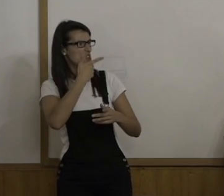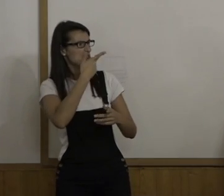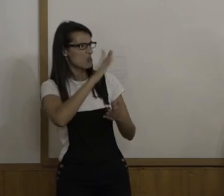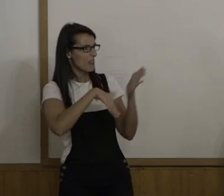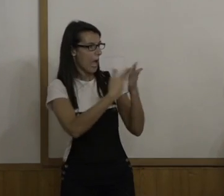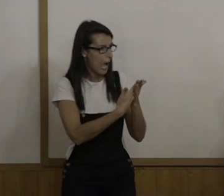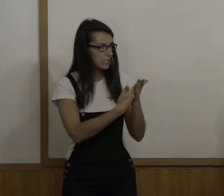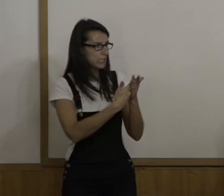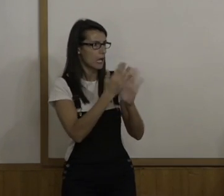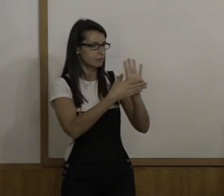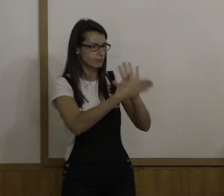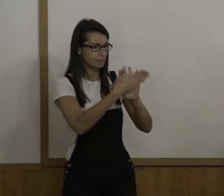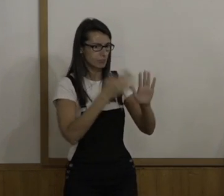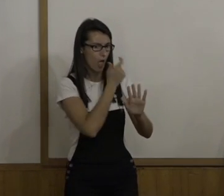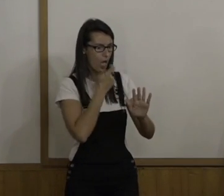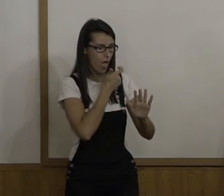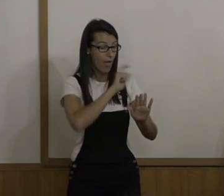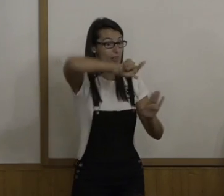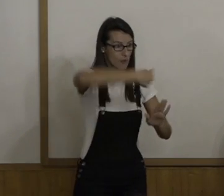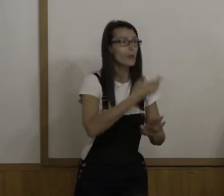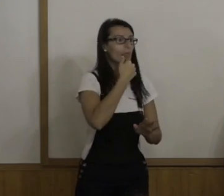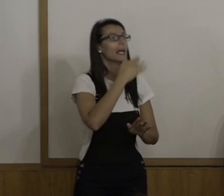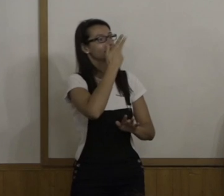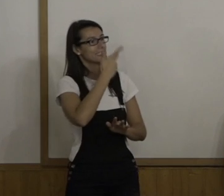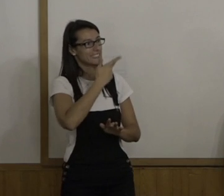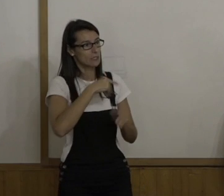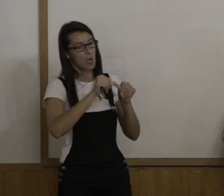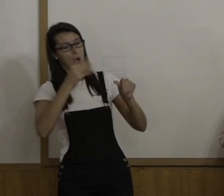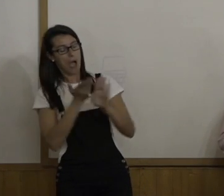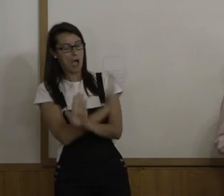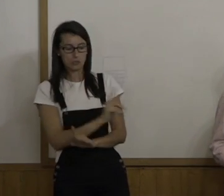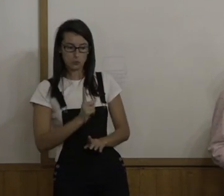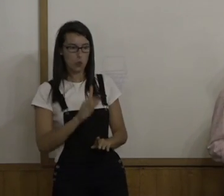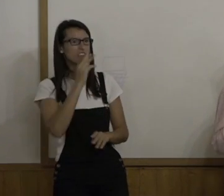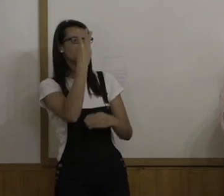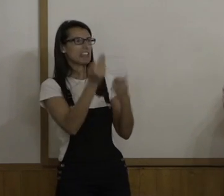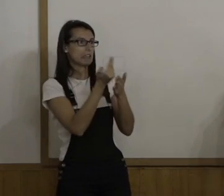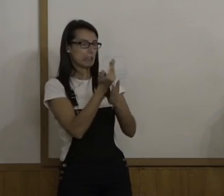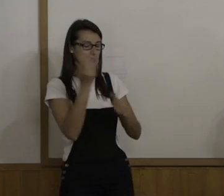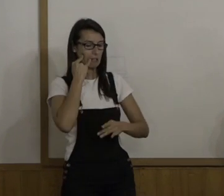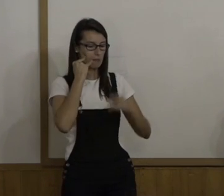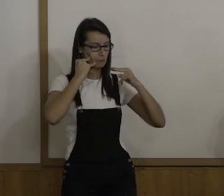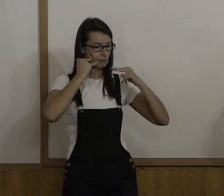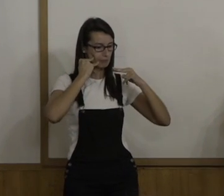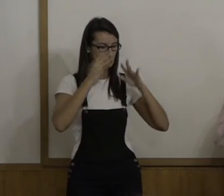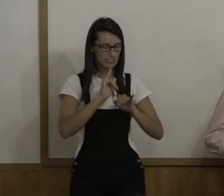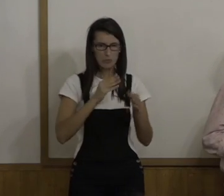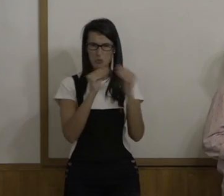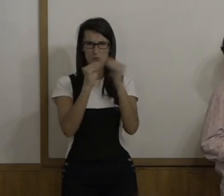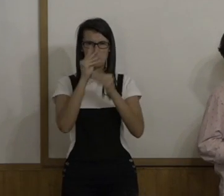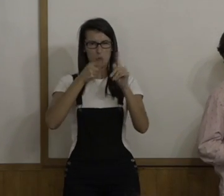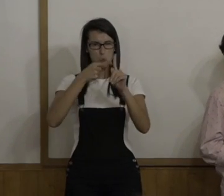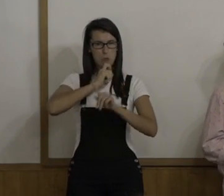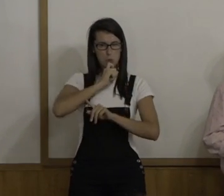ellos, porque si no, nos sirve. Nos vale el teléfono, ¿eh? Si has hablado 3 días por teléfono, nos sirve. Pero es curioso cómo se emplean los verbos.